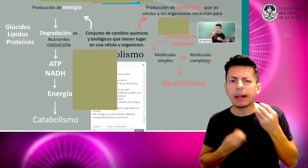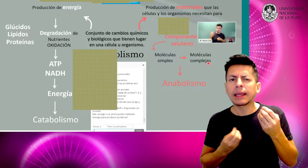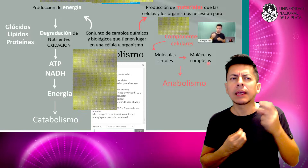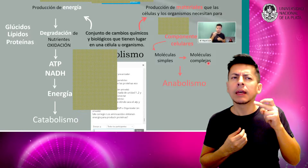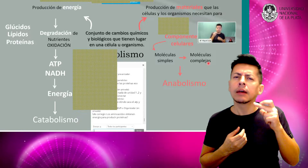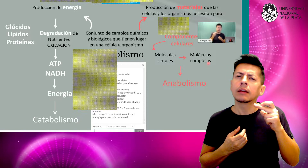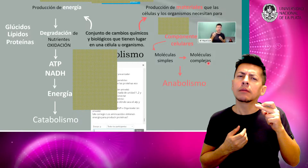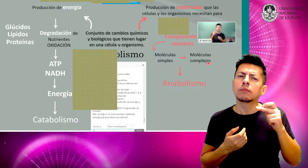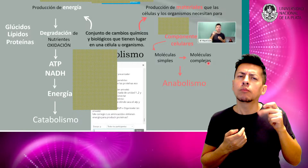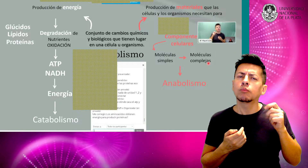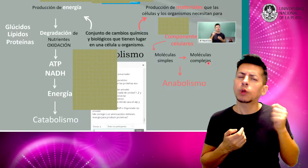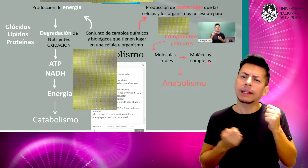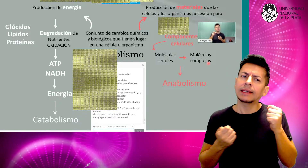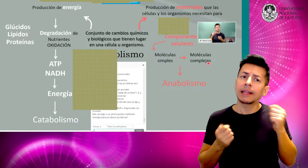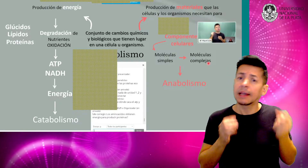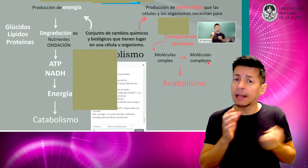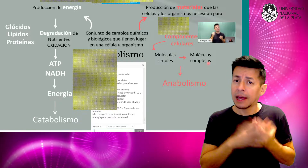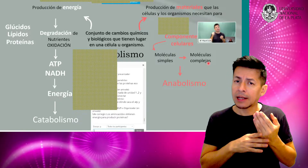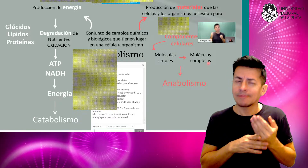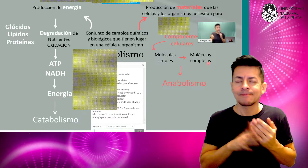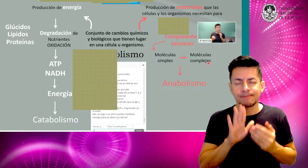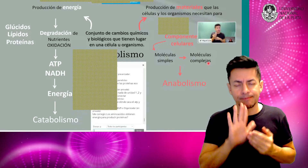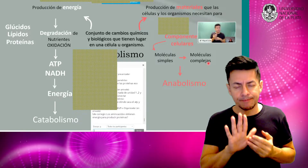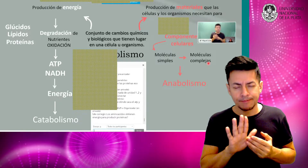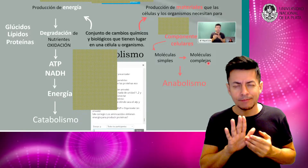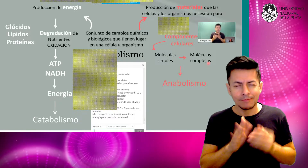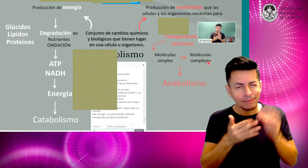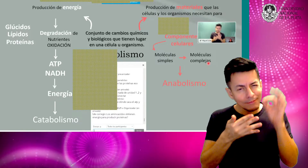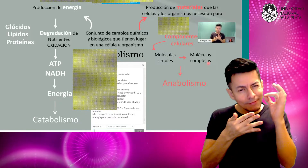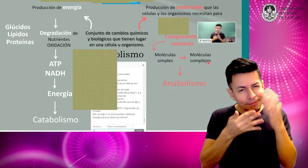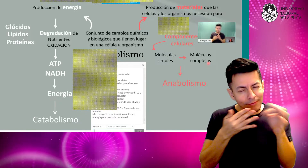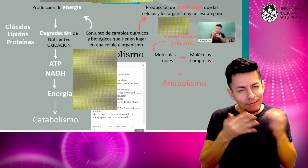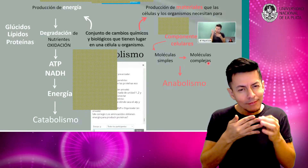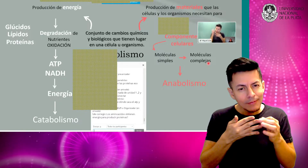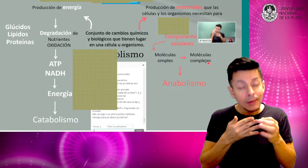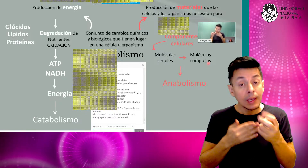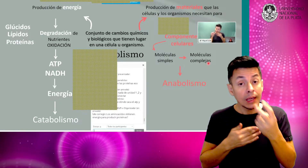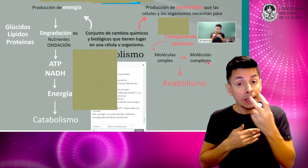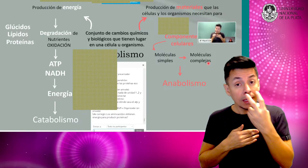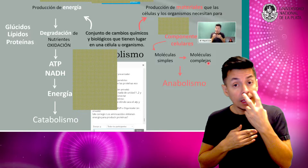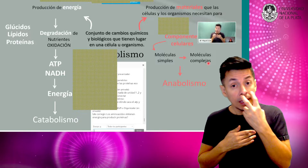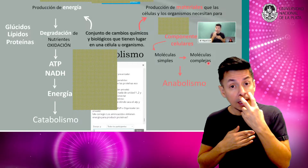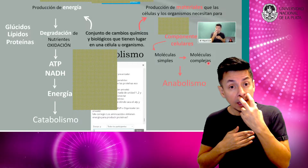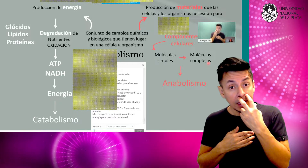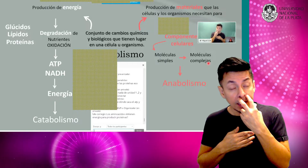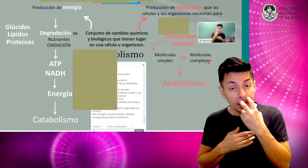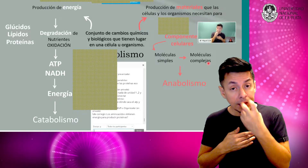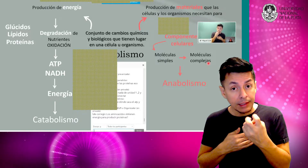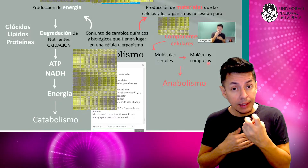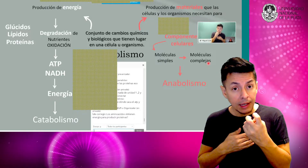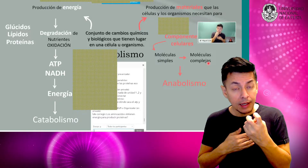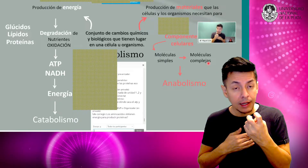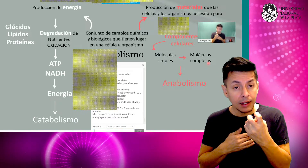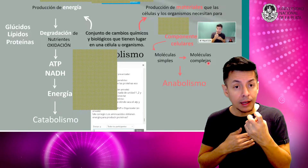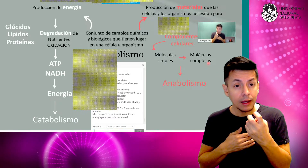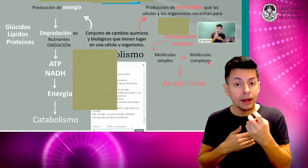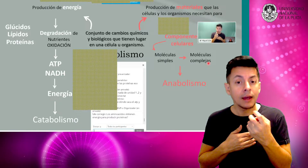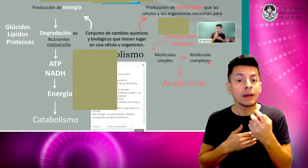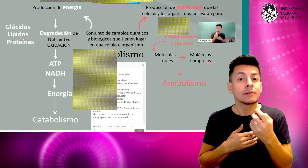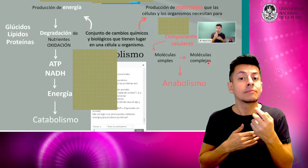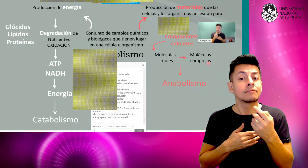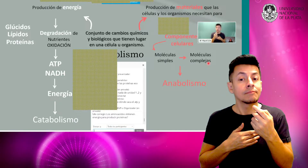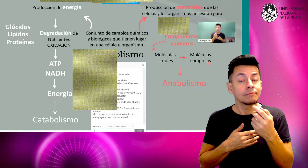la oración. Lo correcto sería decir que invertimos energía, se invierte ATP para